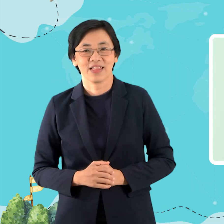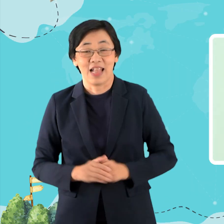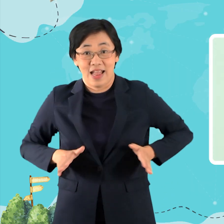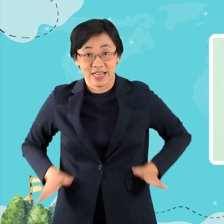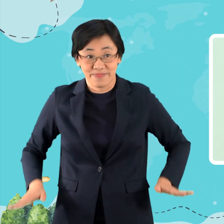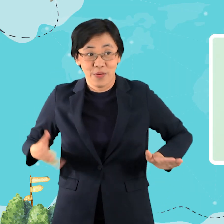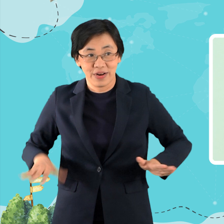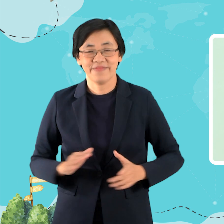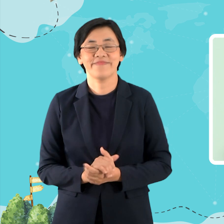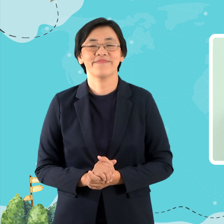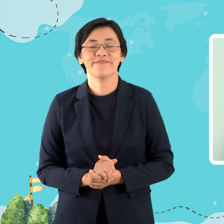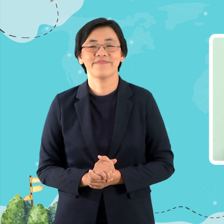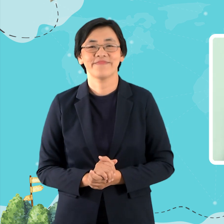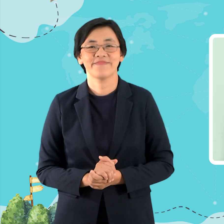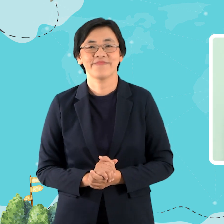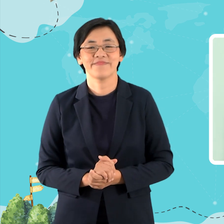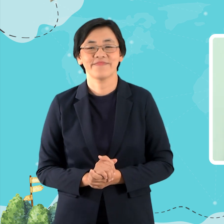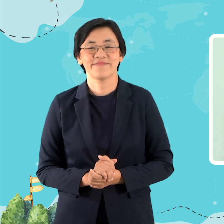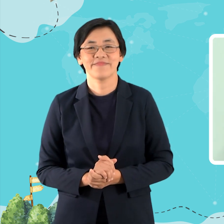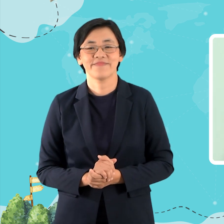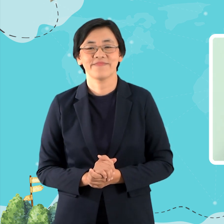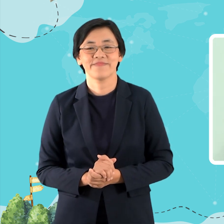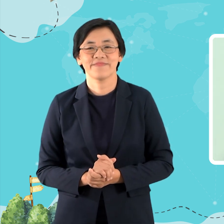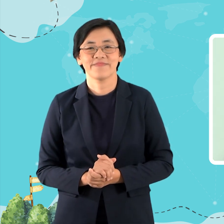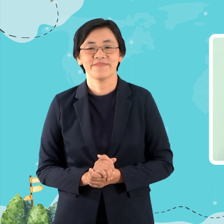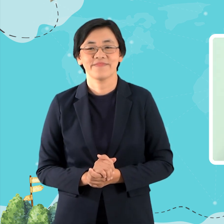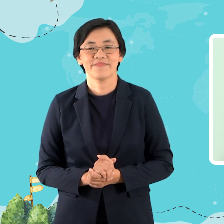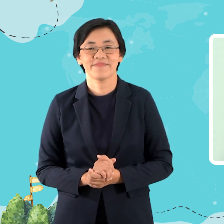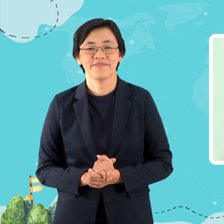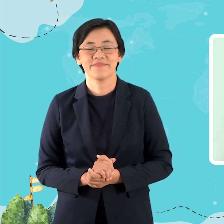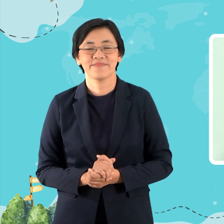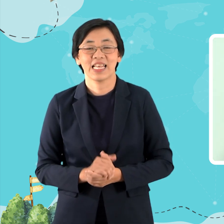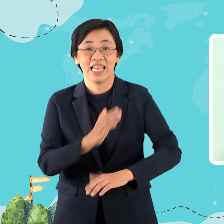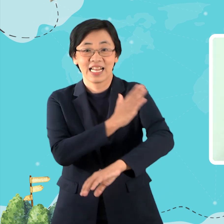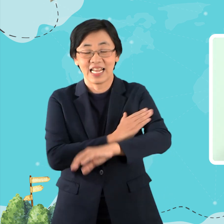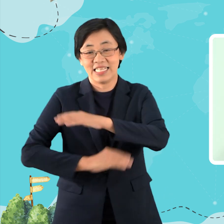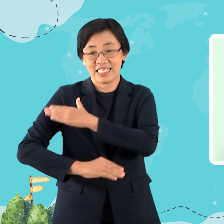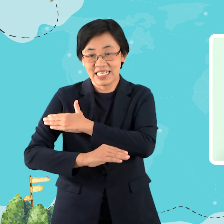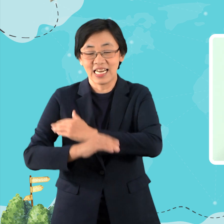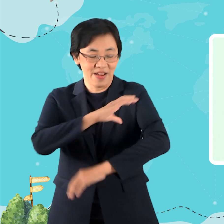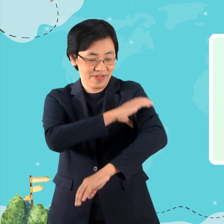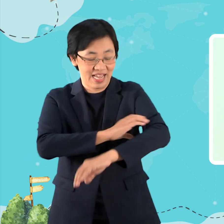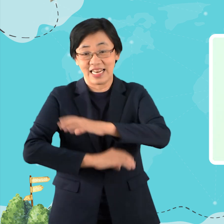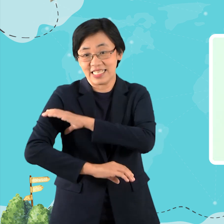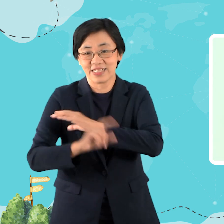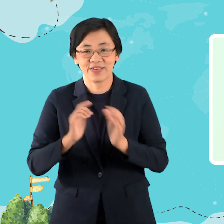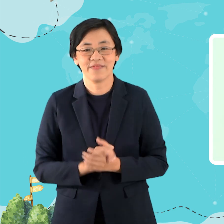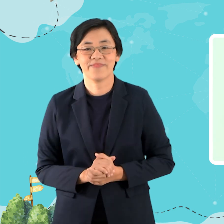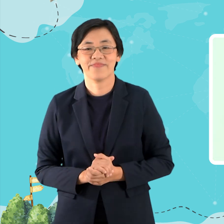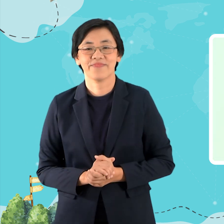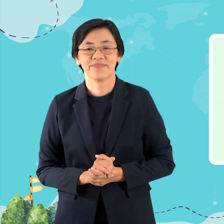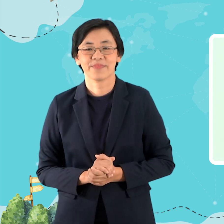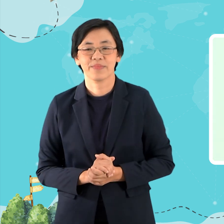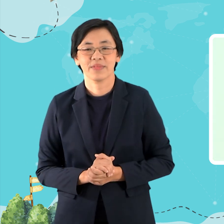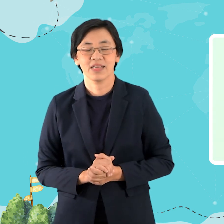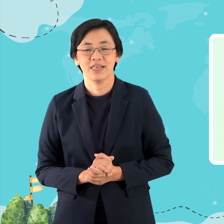เอาละได้กระโปรงละทีนี้แขนเสื้อนะครับเป็นชุดที่มีแขนเสื้อด้วยให้เราแหวกมุมทางด้